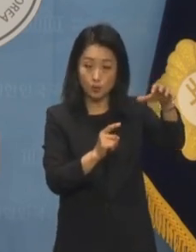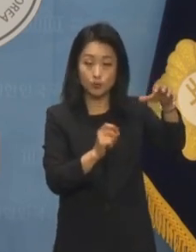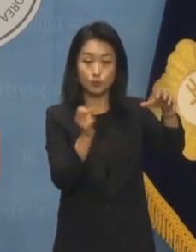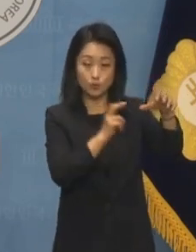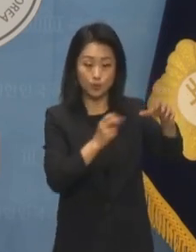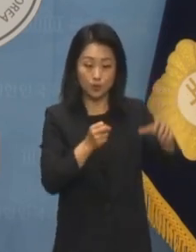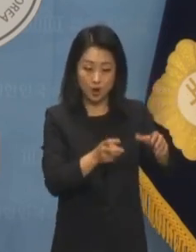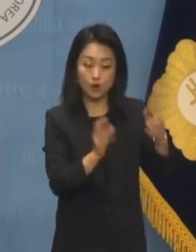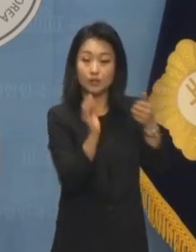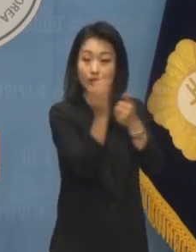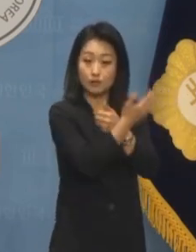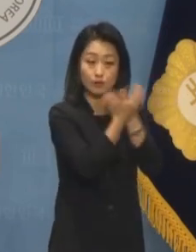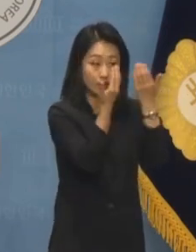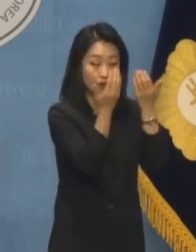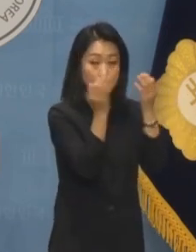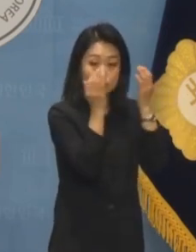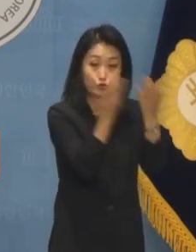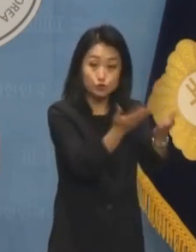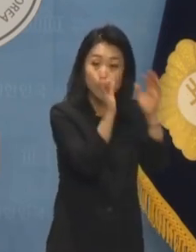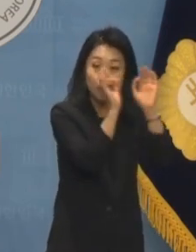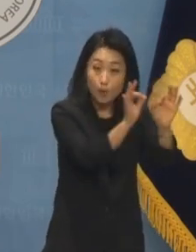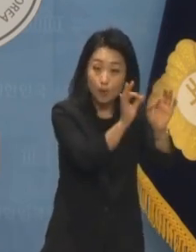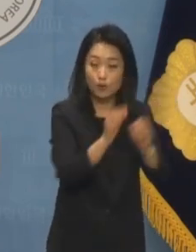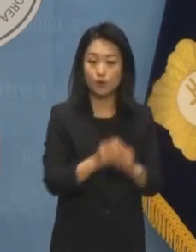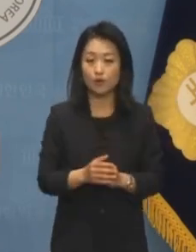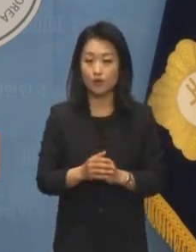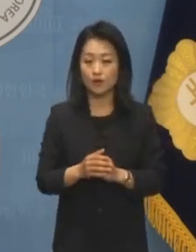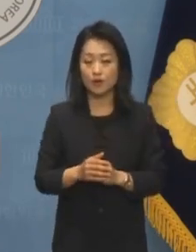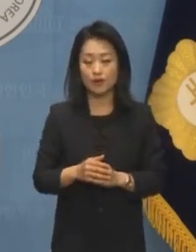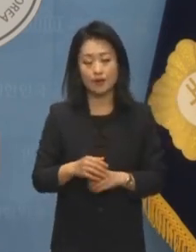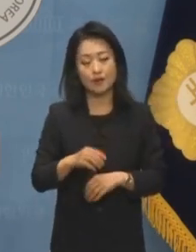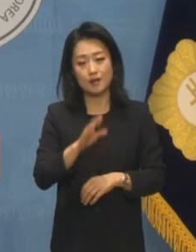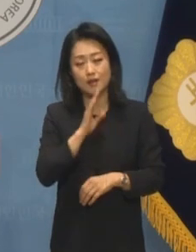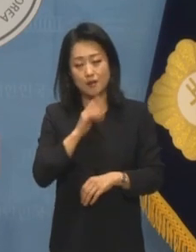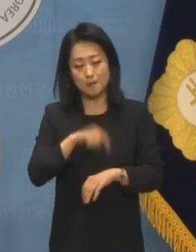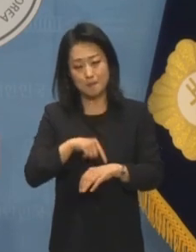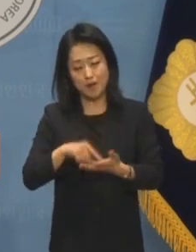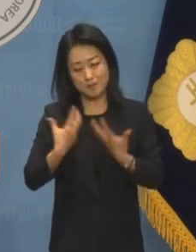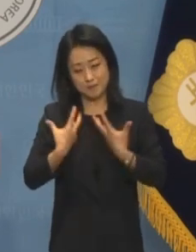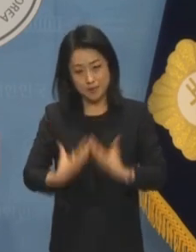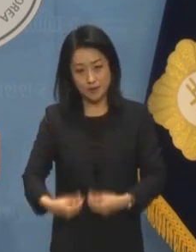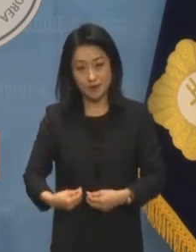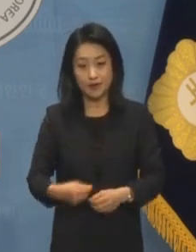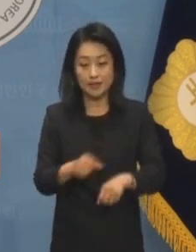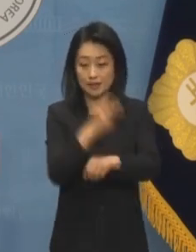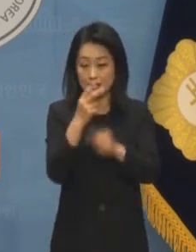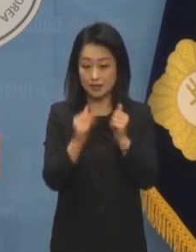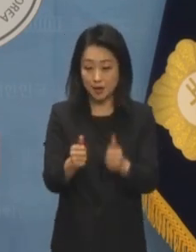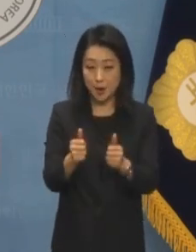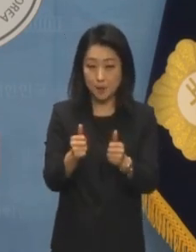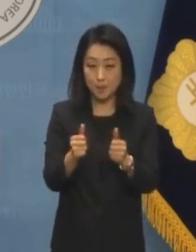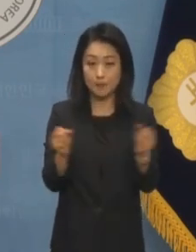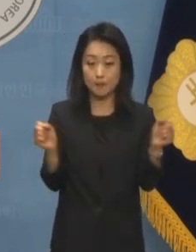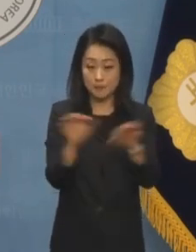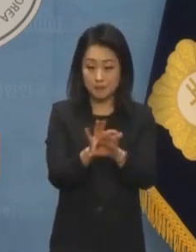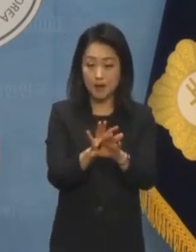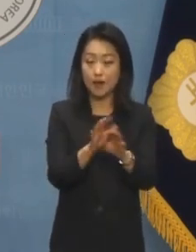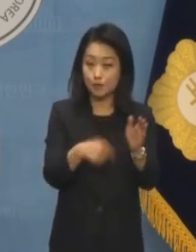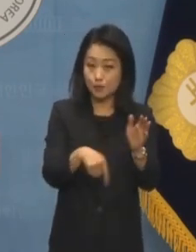보며 억장이 무너집니다. 특검 회피를 위한 거짓말 퍼레이드를